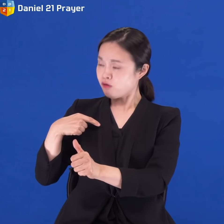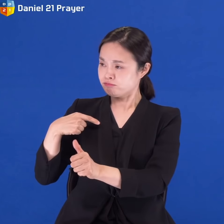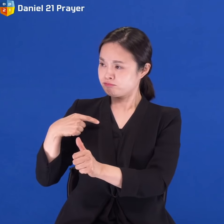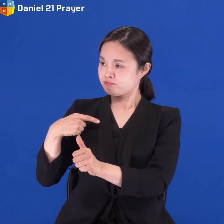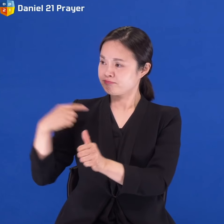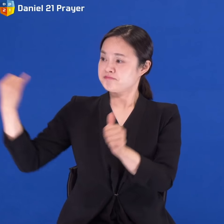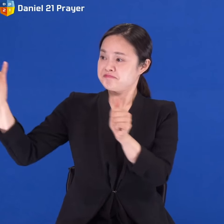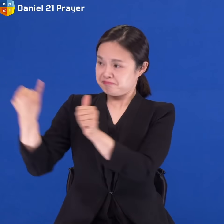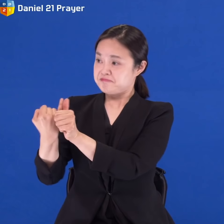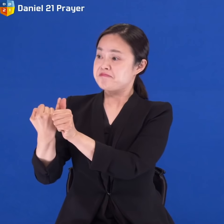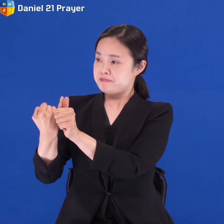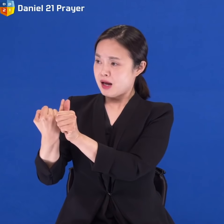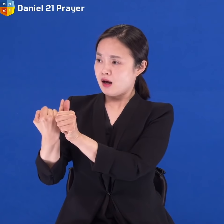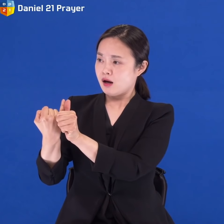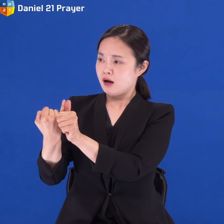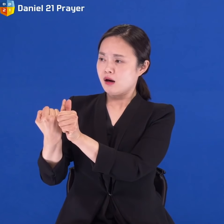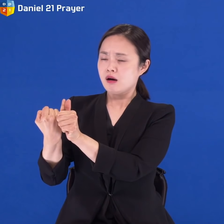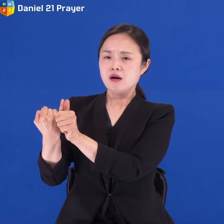폭력과